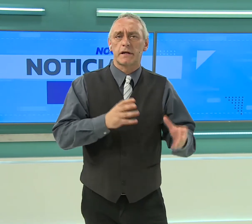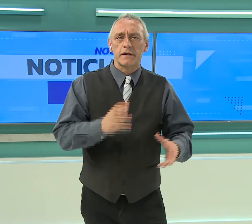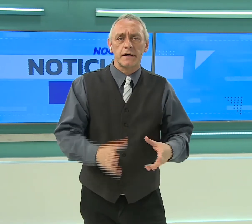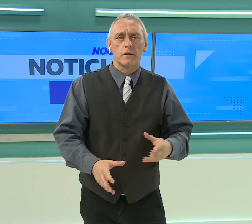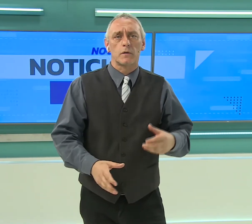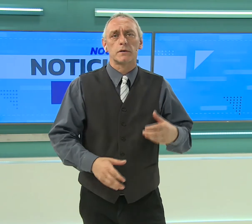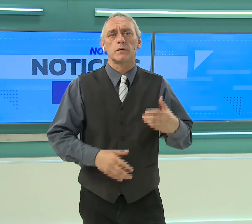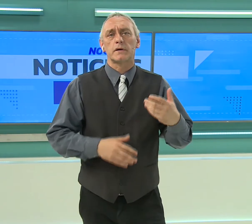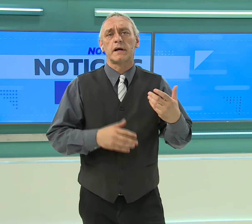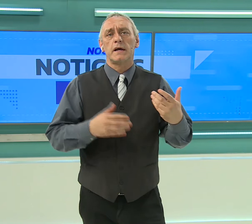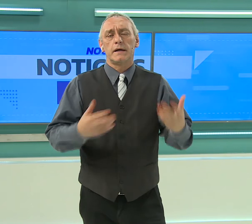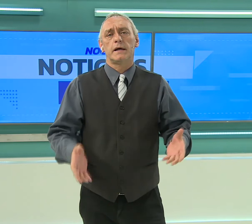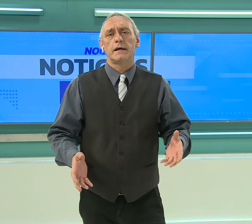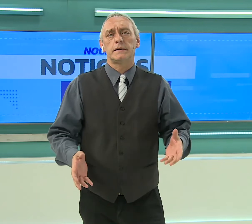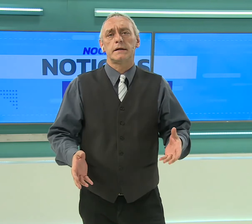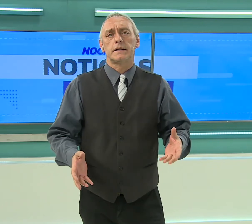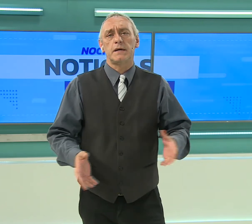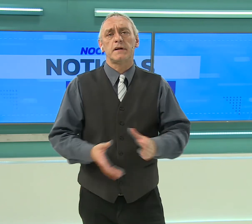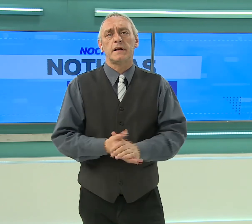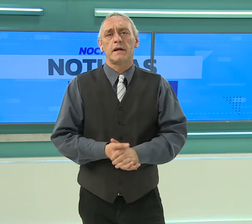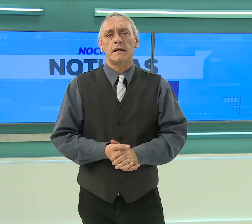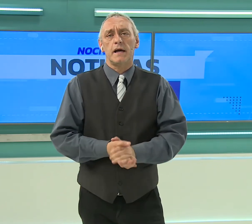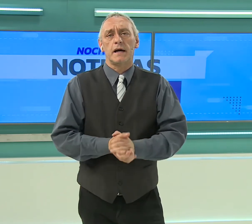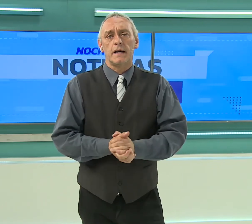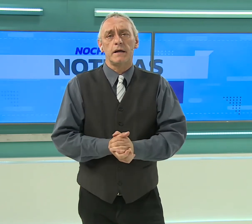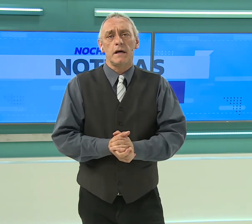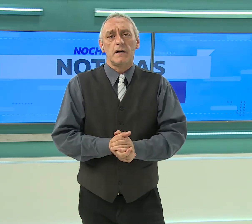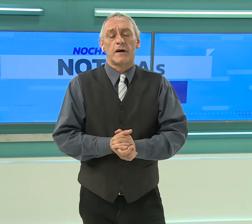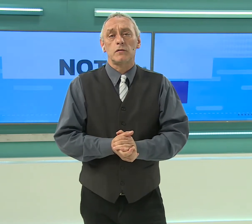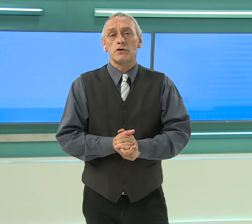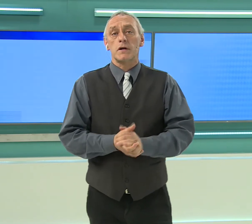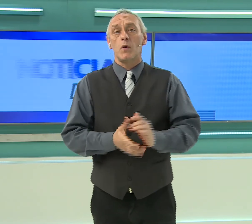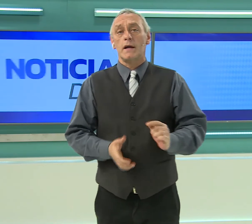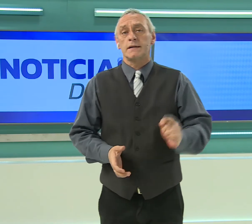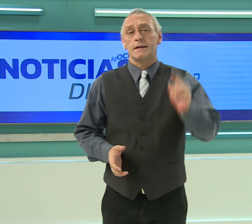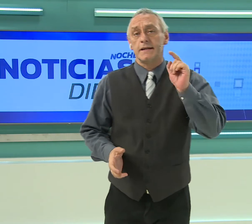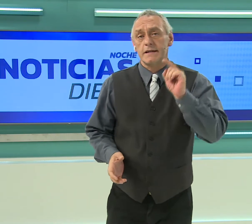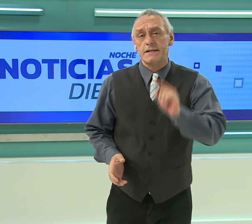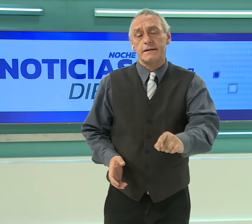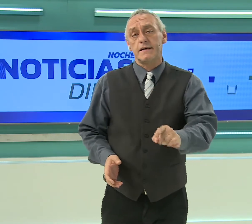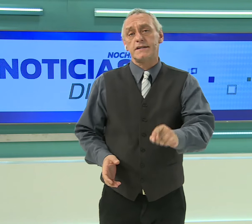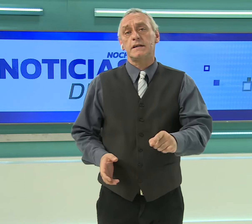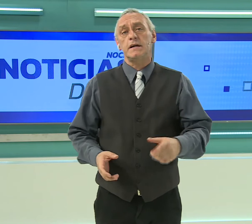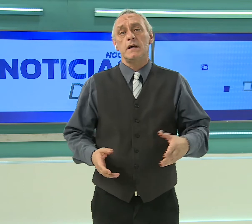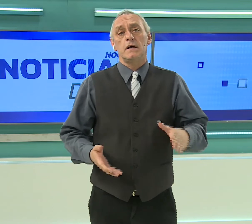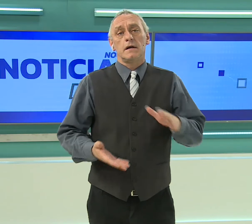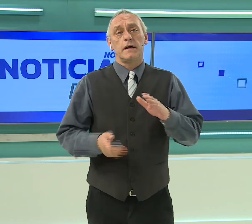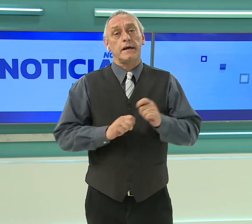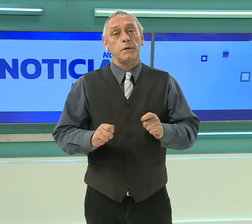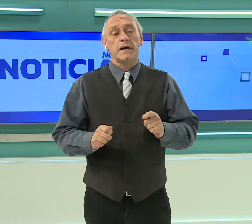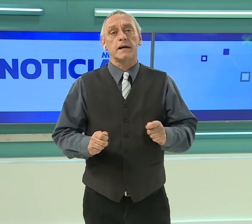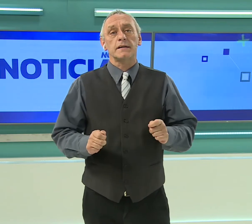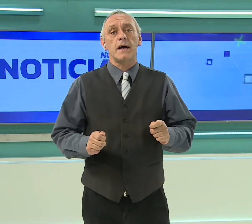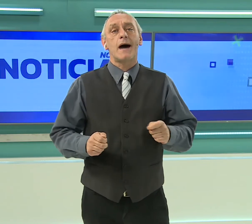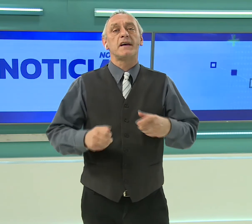Cuesta del Ternero, cuando ocurre este crimen de Elías Garay? Facundo Jones Wallace, desde Chile,